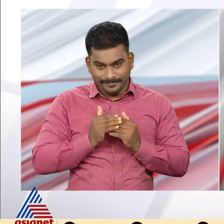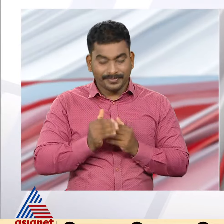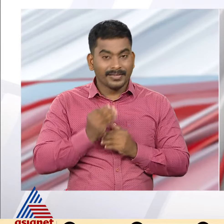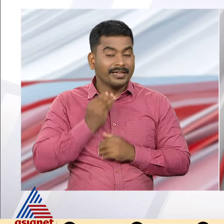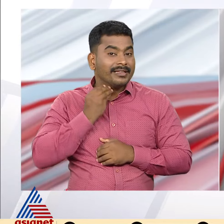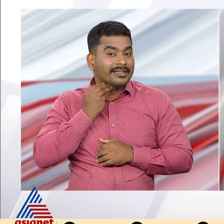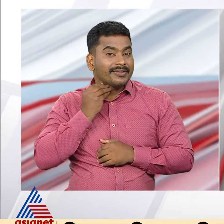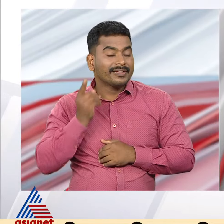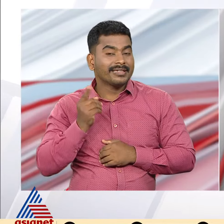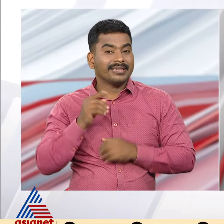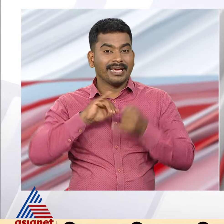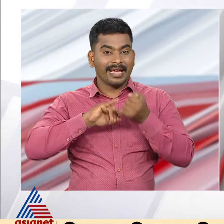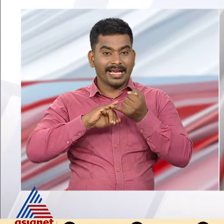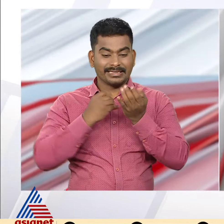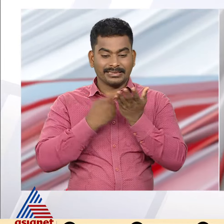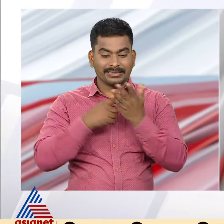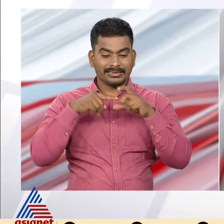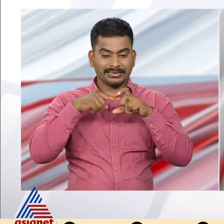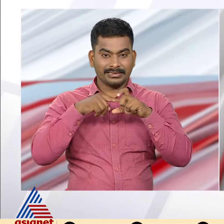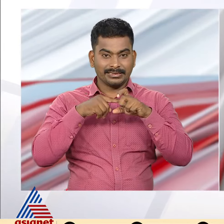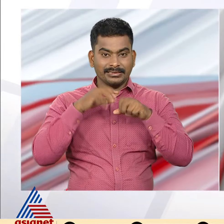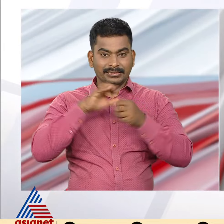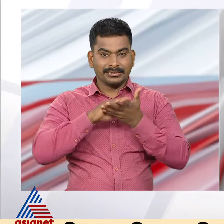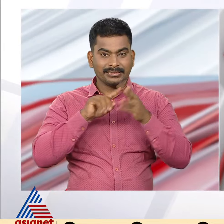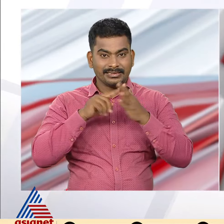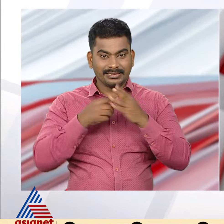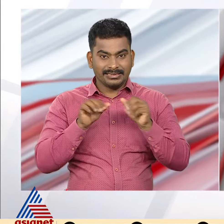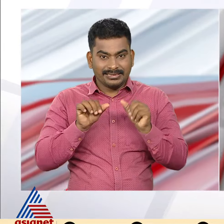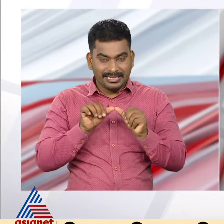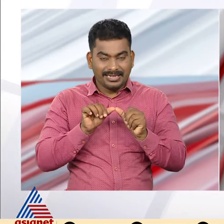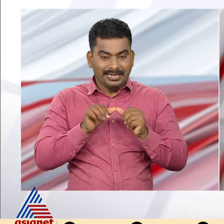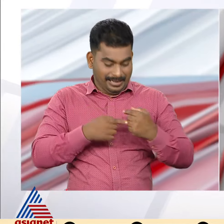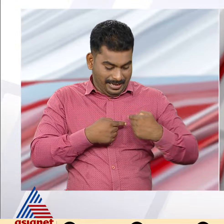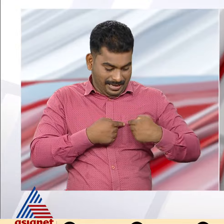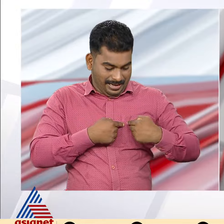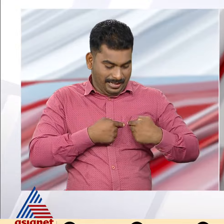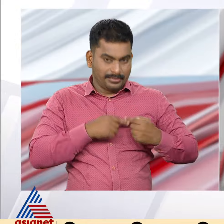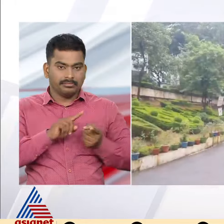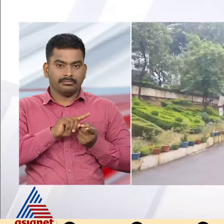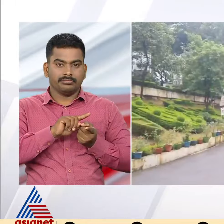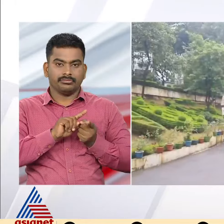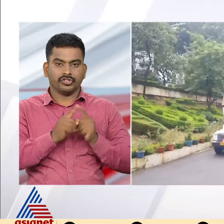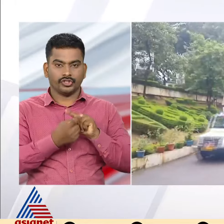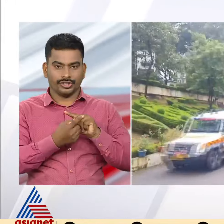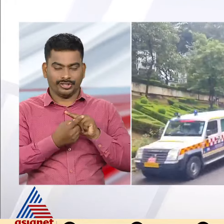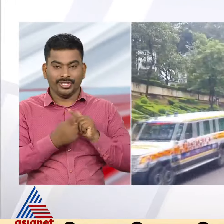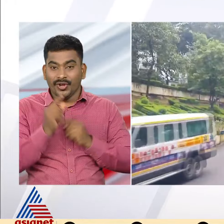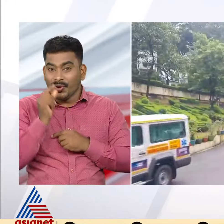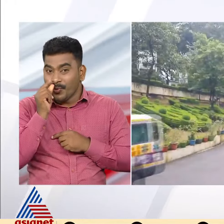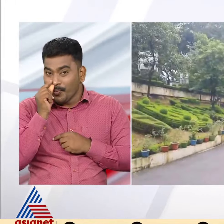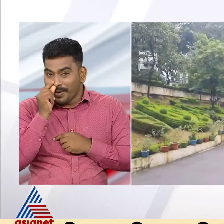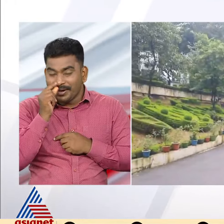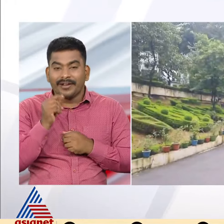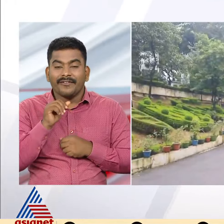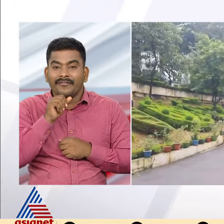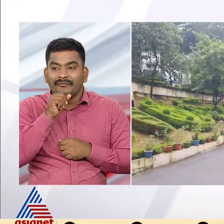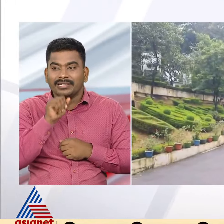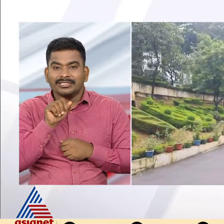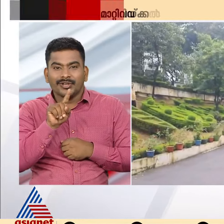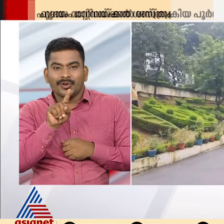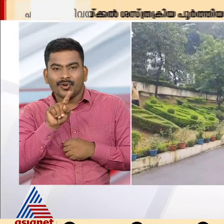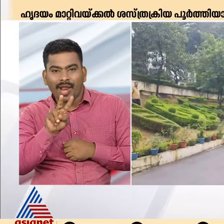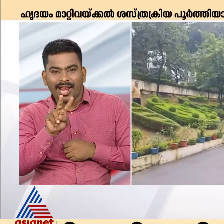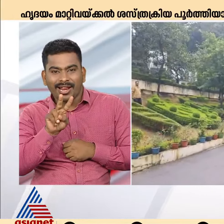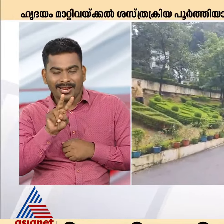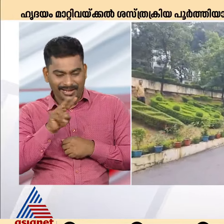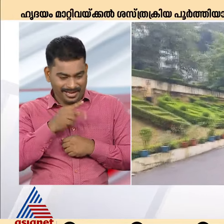തിരുവനന്തപുരം ശ്രീ ചിത്ര മെഡിക്കൽ സെന്ററിലെ ഹൃദയമാറ്റ ശസ്ത്രക്രിയ പൂർത്തിയായി. 12 വയസ്സുള്ള പെൺകുട്ടിക്കാണ് ഹൃദയം മാറ്റിവെച്ചത്. വിവരങ്ങളുമായി ഏഞ്ചൽ മേരി